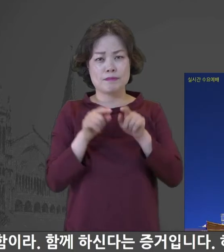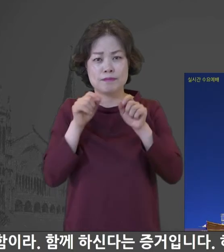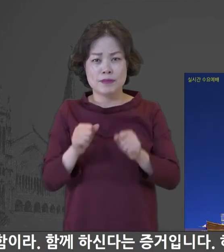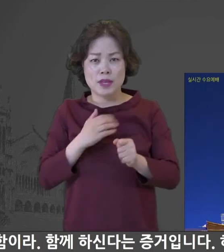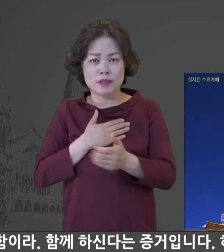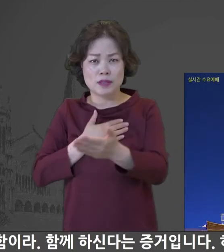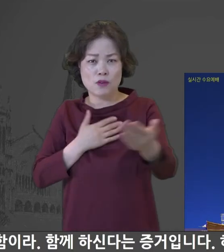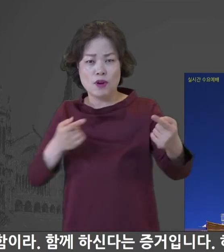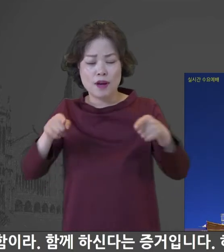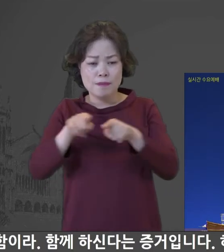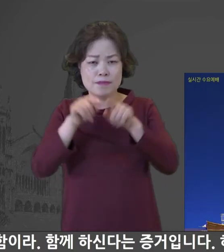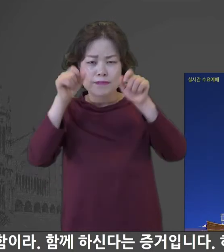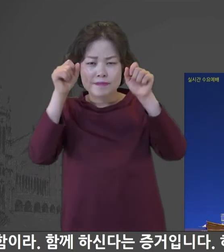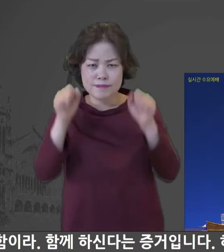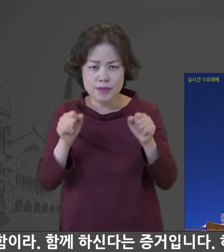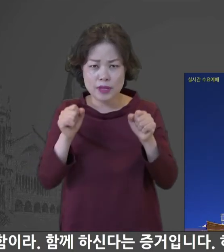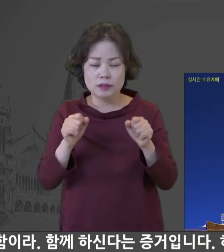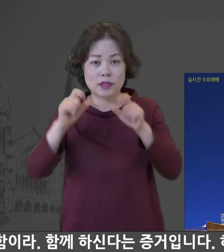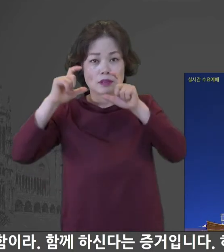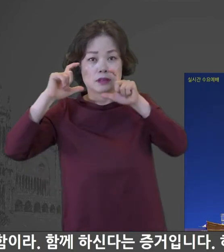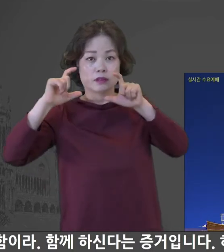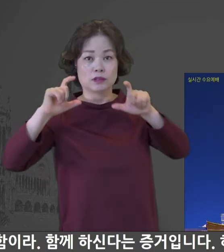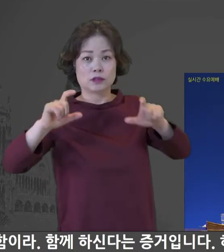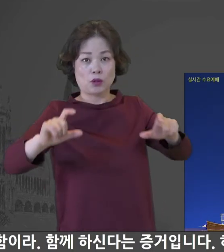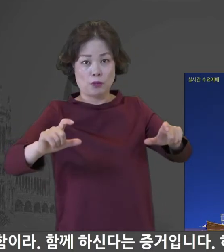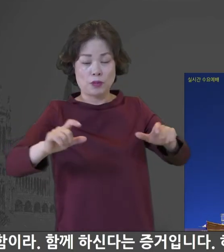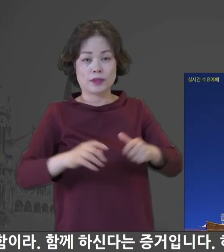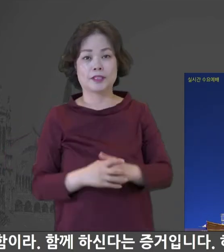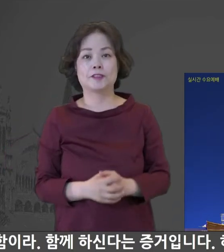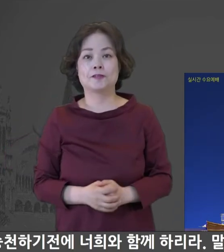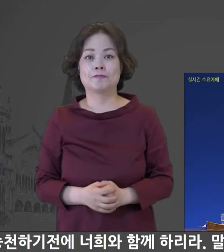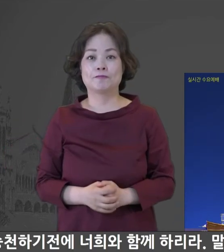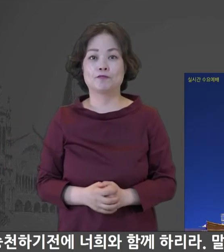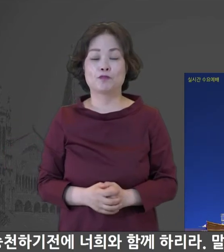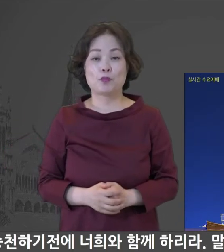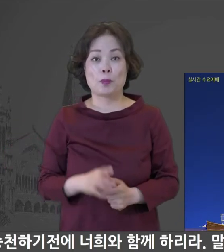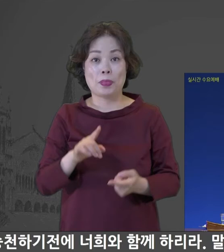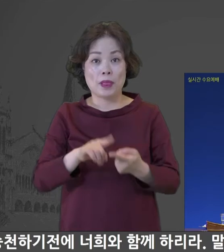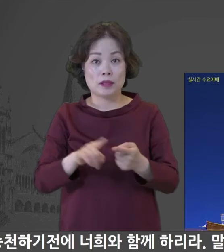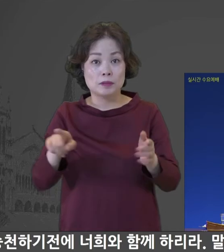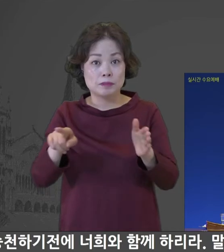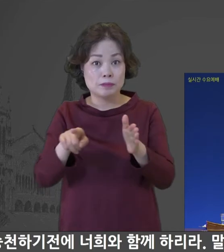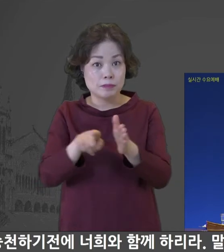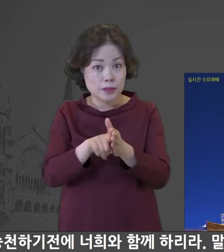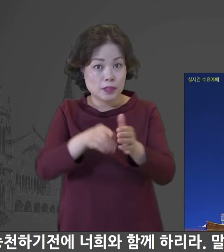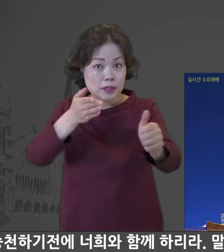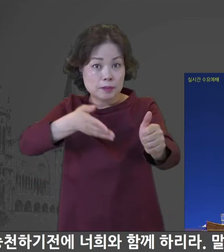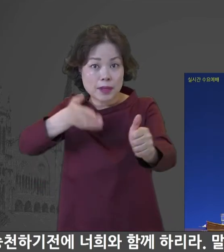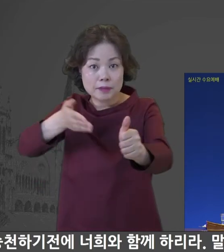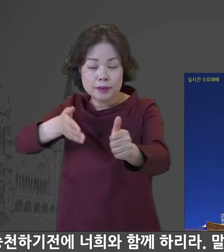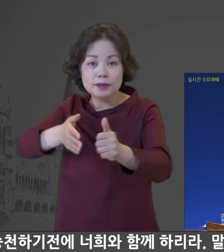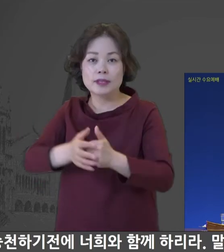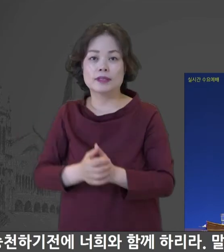너와 함께한다라고 계속해서 선포해주고 있습니다. 이 사실을 믿으실 수 있기를